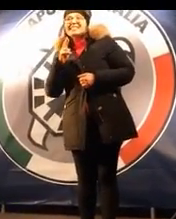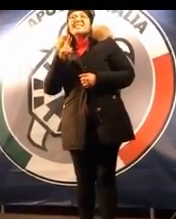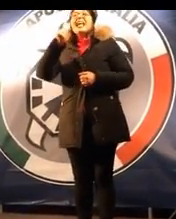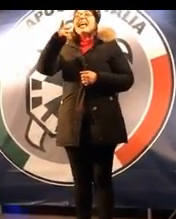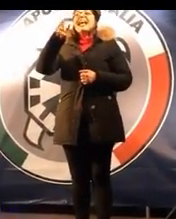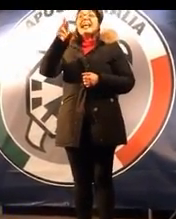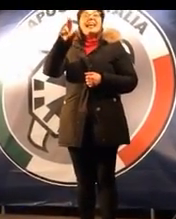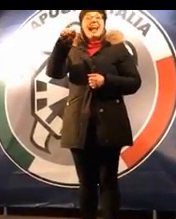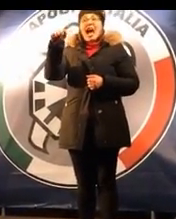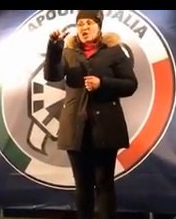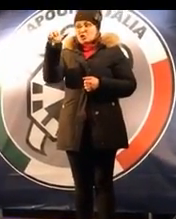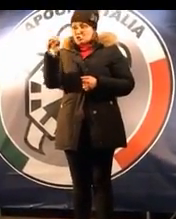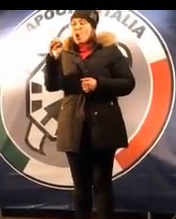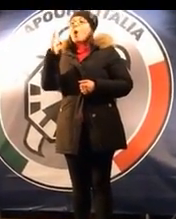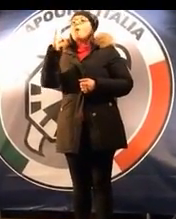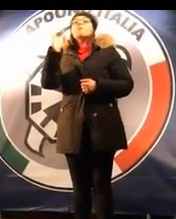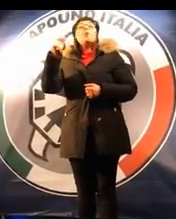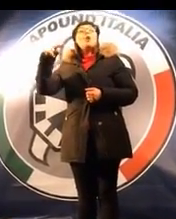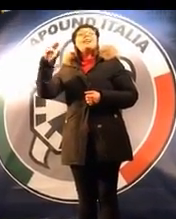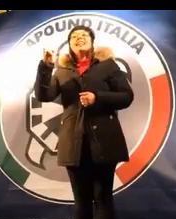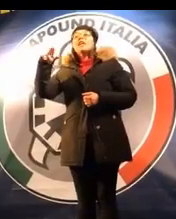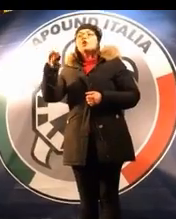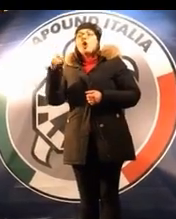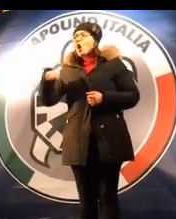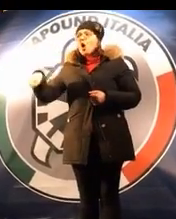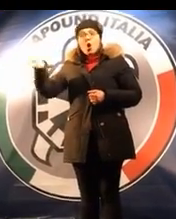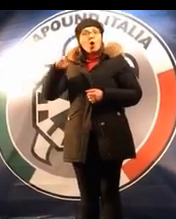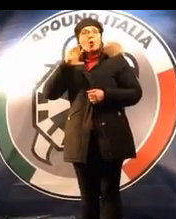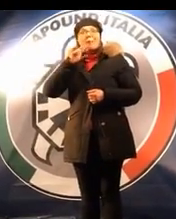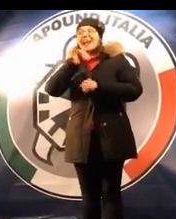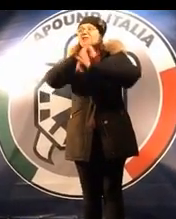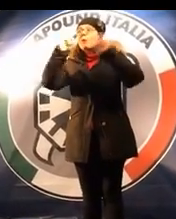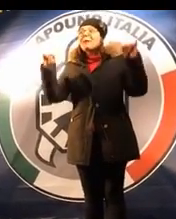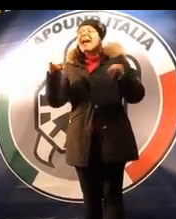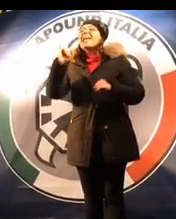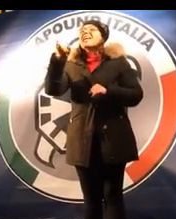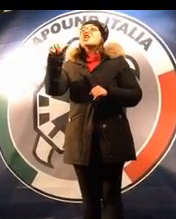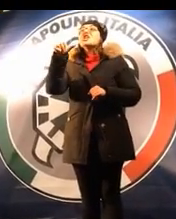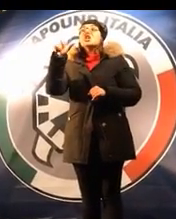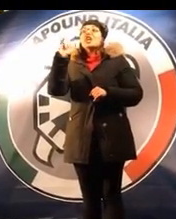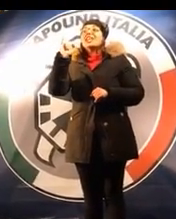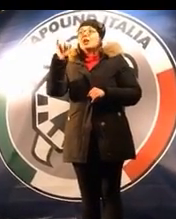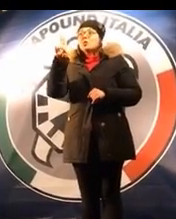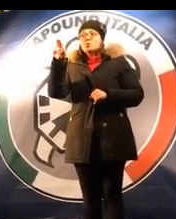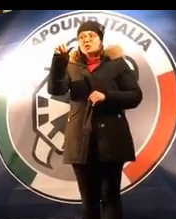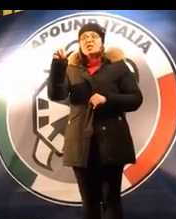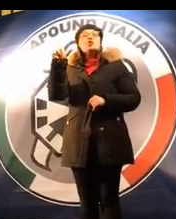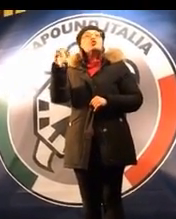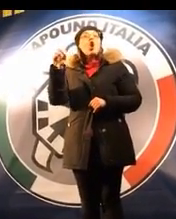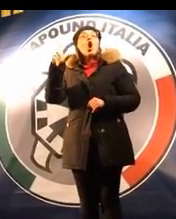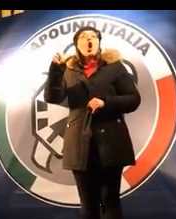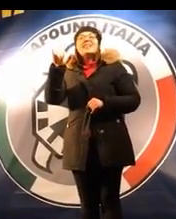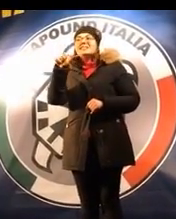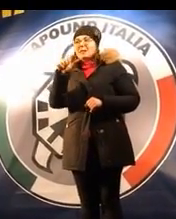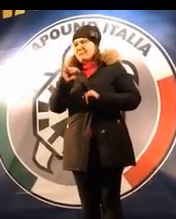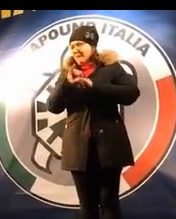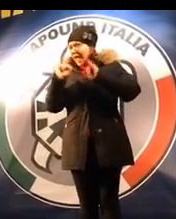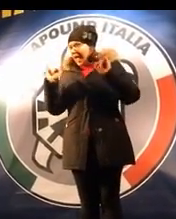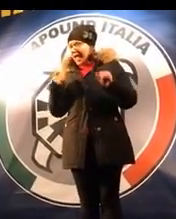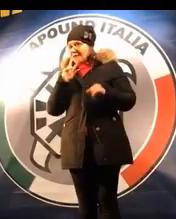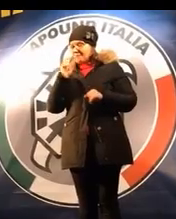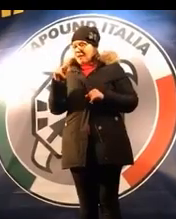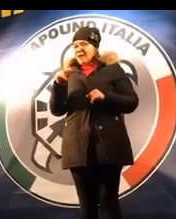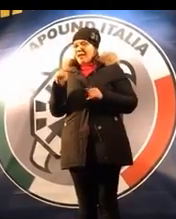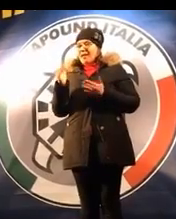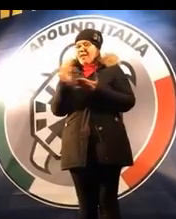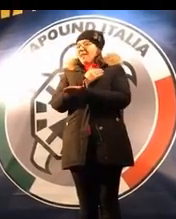ma anche la stessa Bonino? Qualcuno ha parlato di Ius Soli? Nessuno ha parlato di Ius Soli, eppure fino a 2 mesi fa sembrava che questa nazione non potesse fare